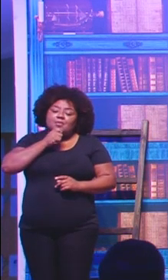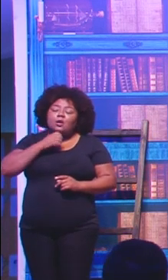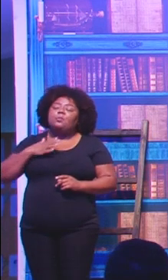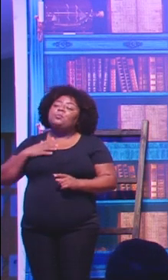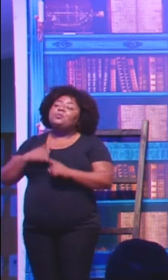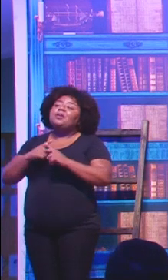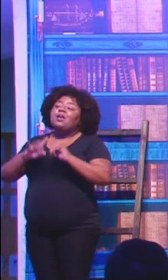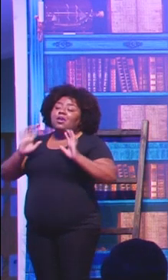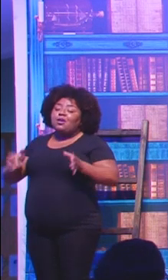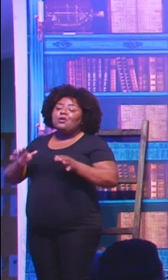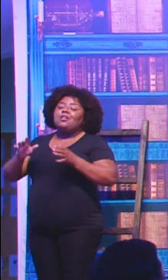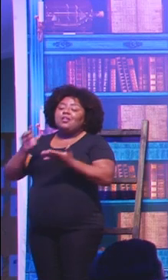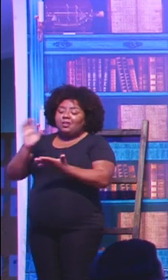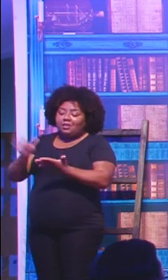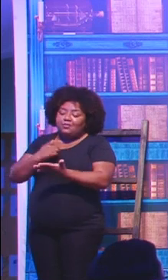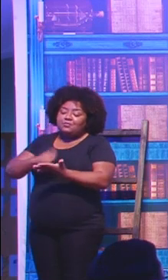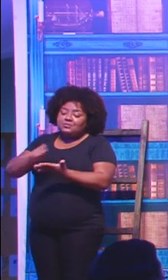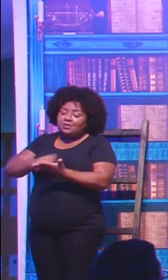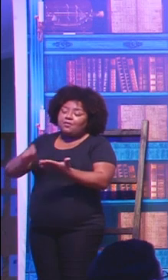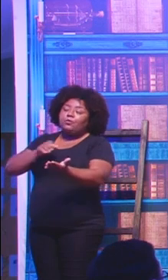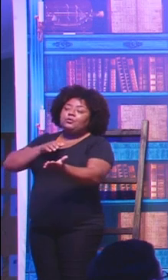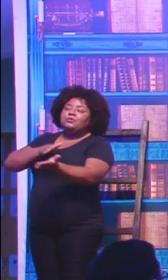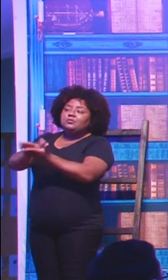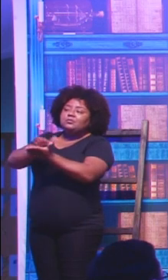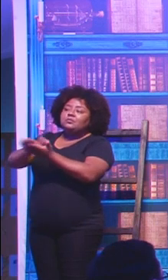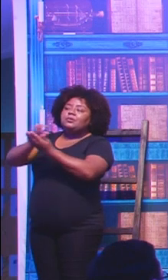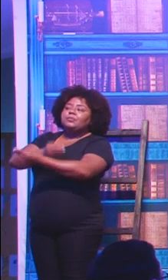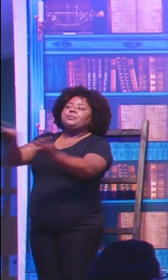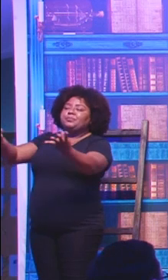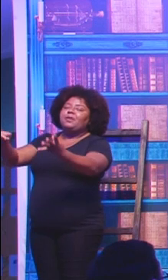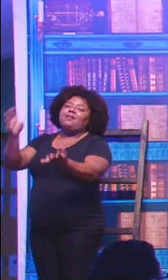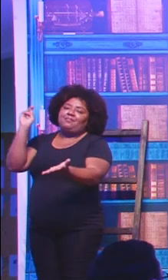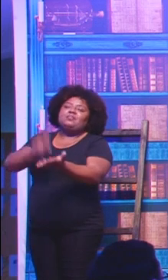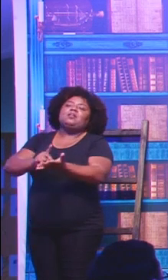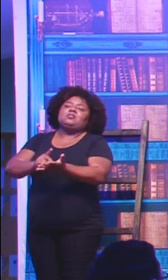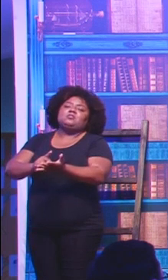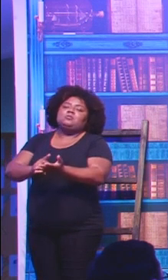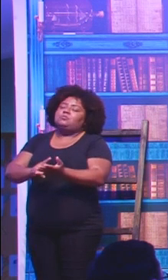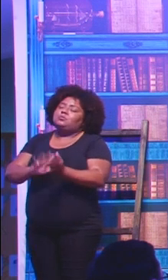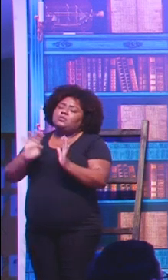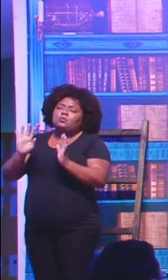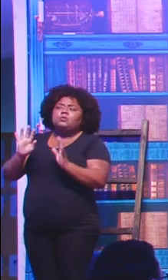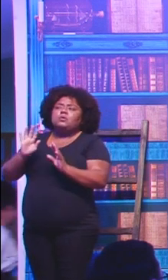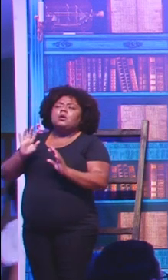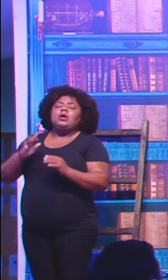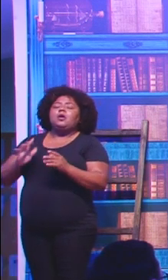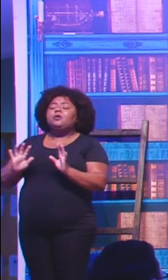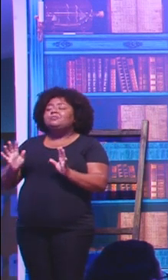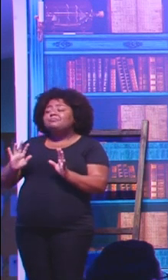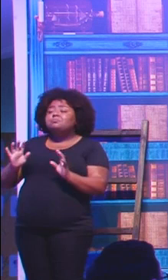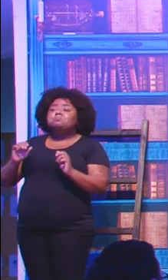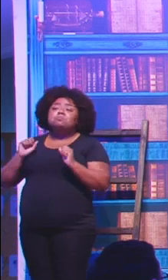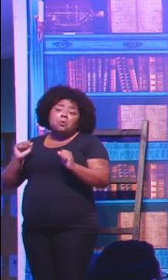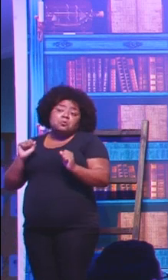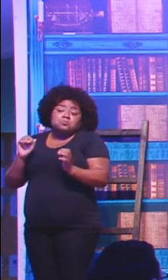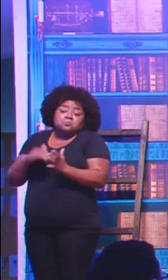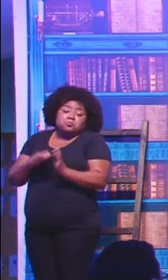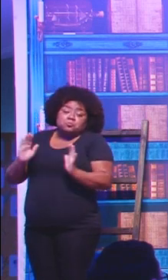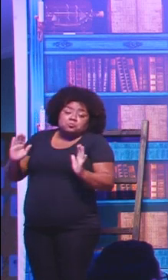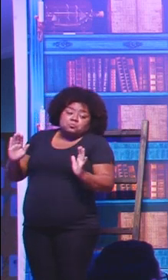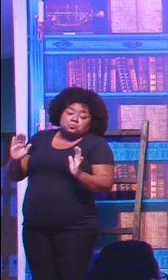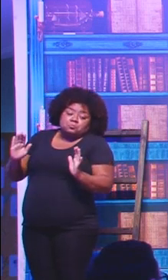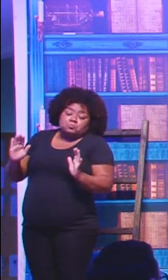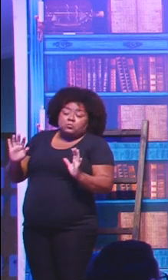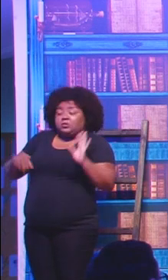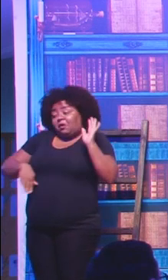está publicado, né? E aí eu brinco, até para não me cobrar isso, eu digo, não, pode ser o último. Talvez